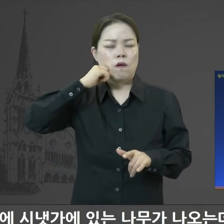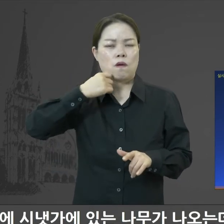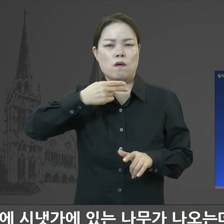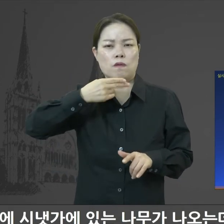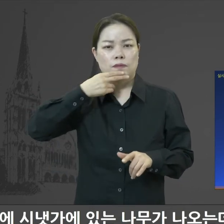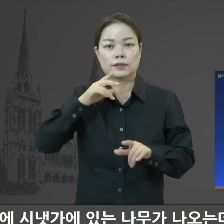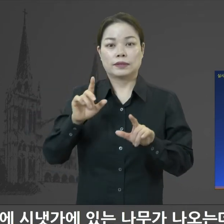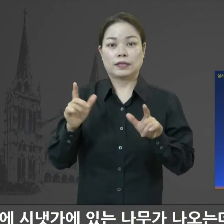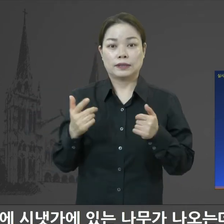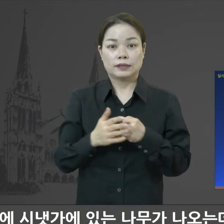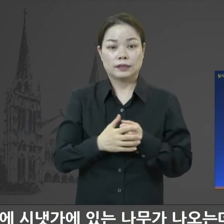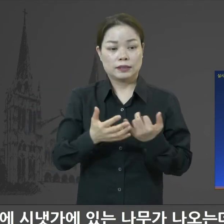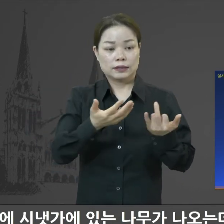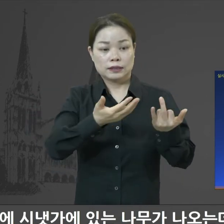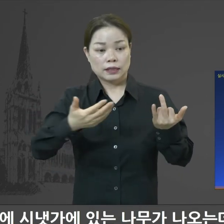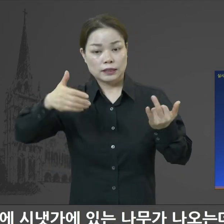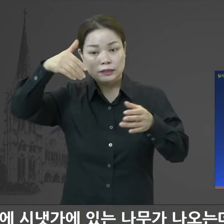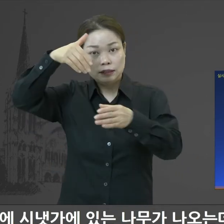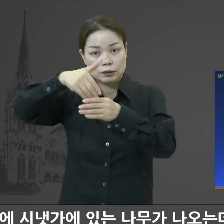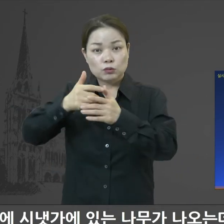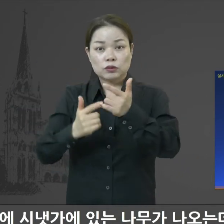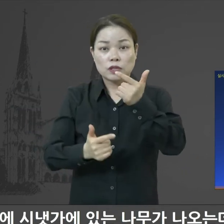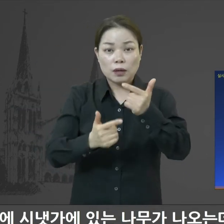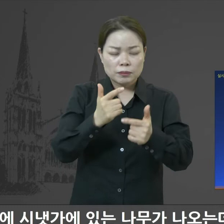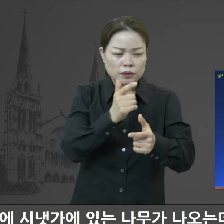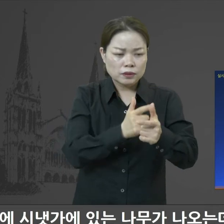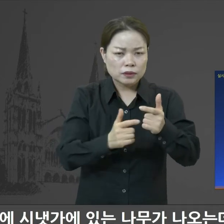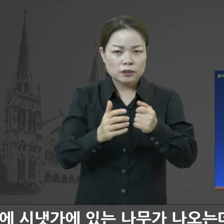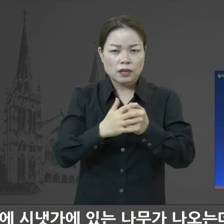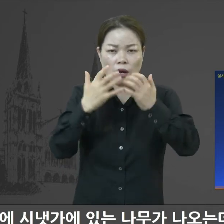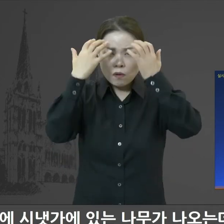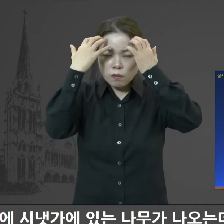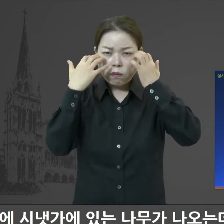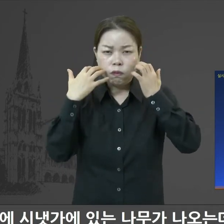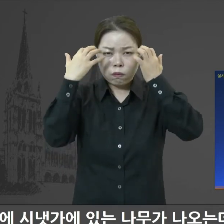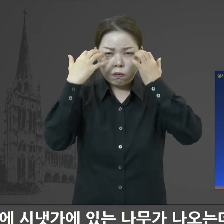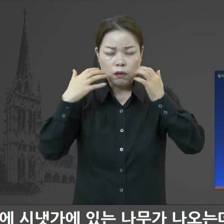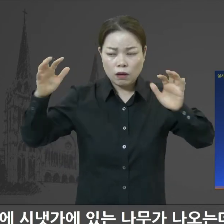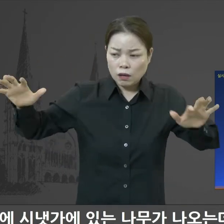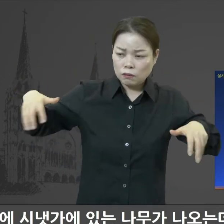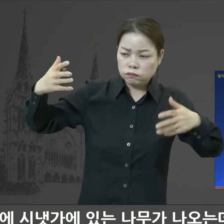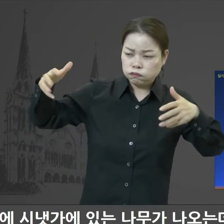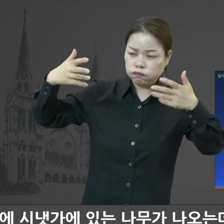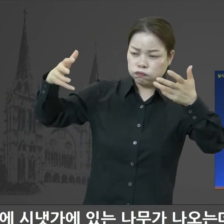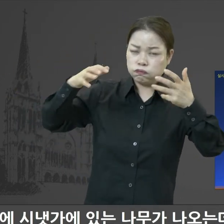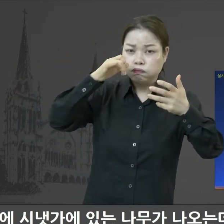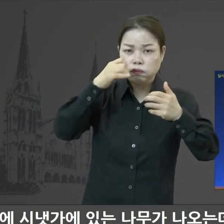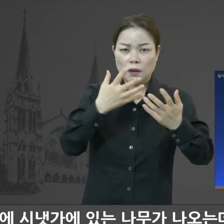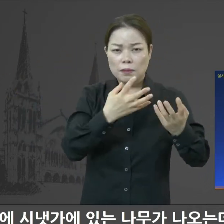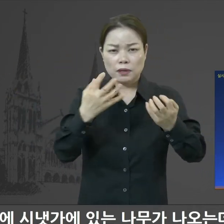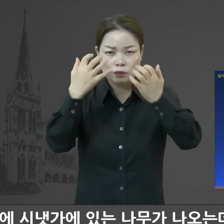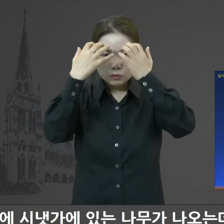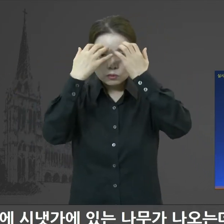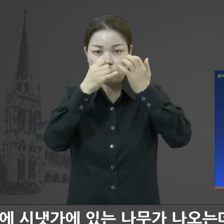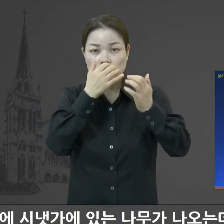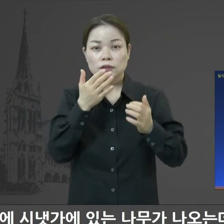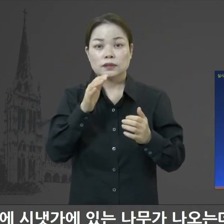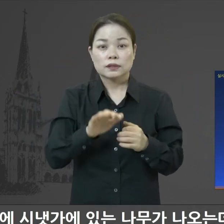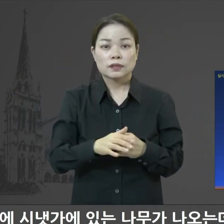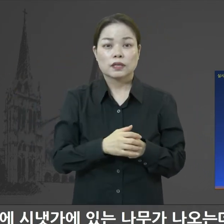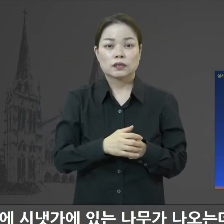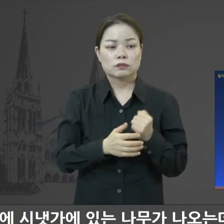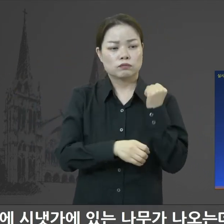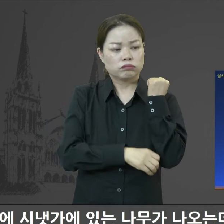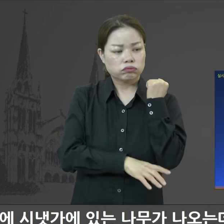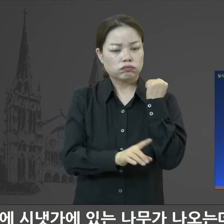것이 아닙니다. 시냇가에 심은 나무에게도 더위는 찾아오고 바람은 불고 많은 고통이 찾아옵니다. 그러나 그